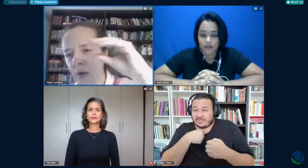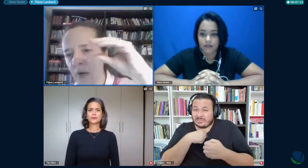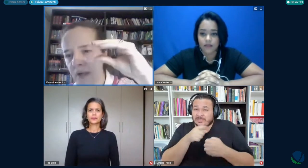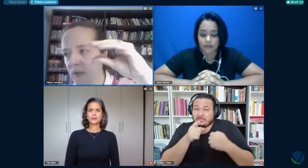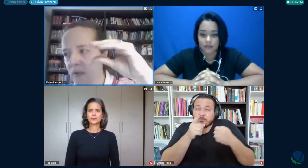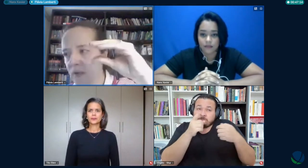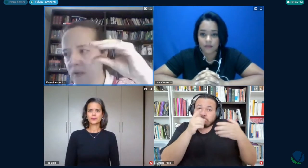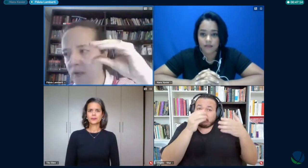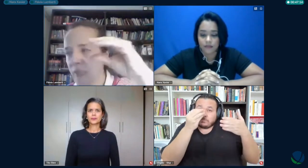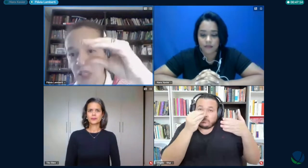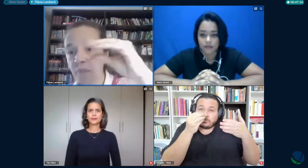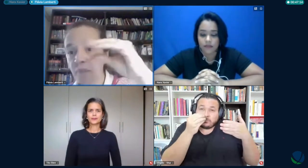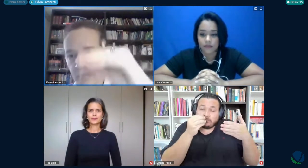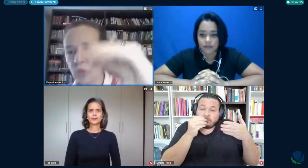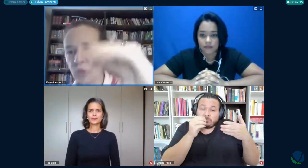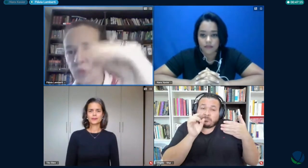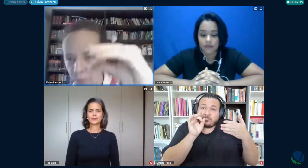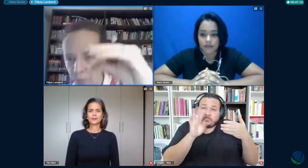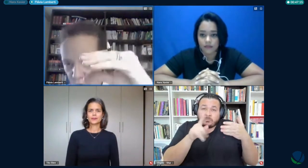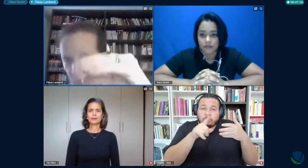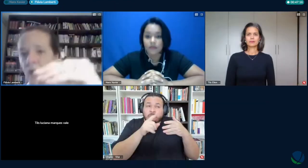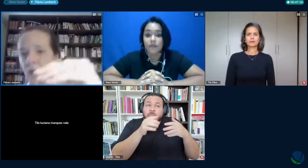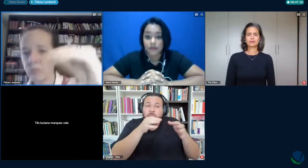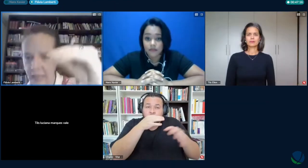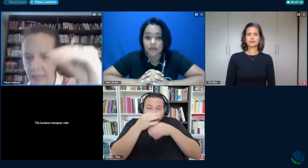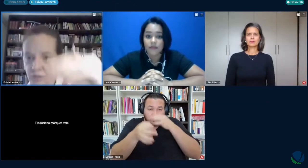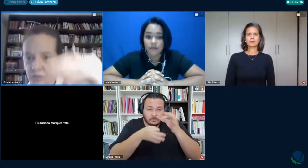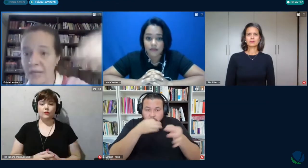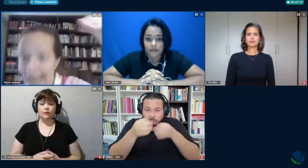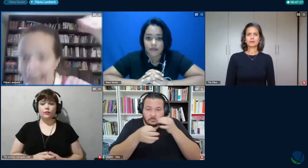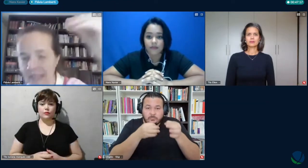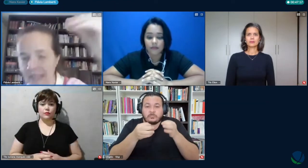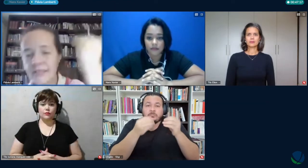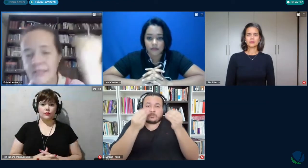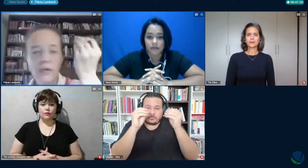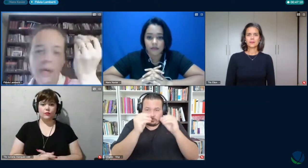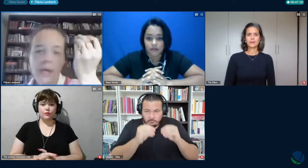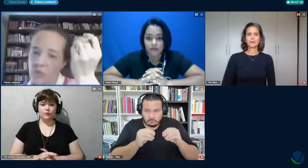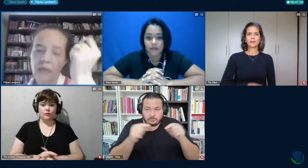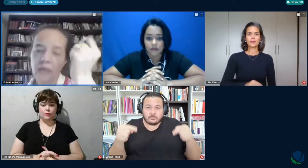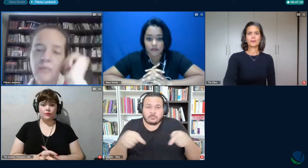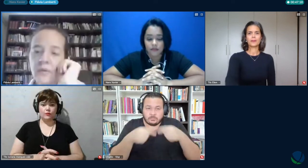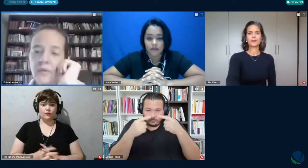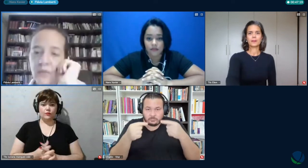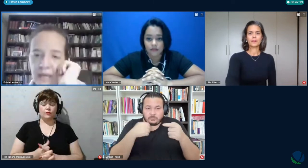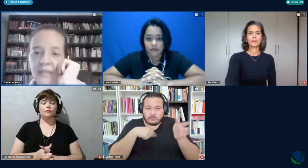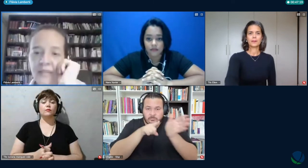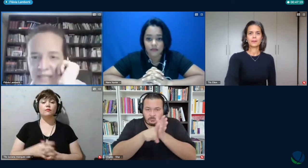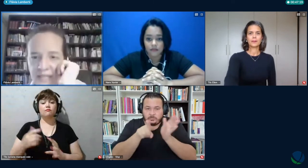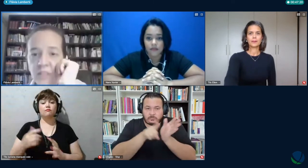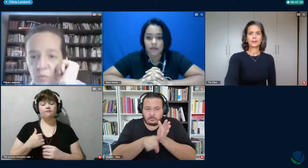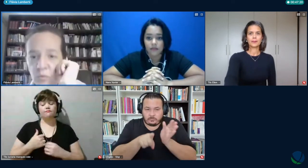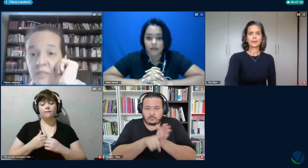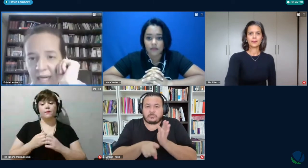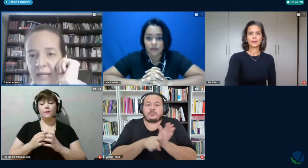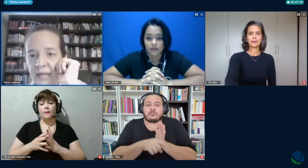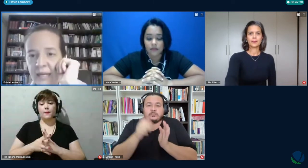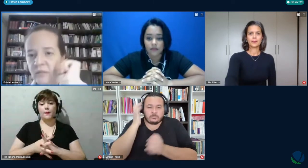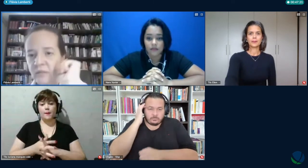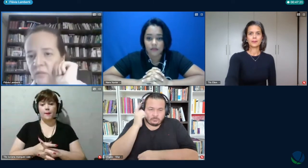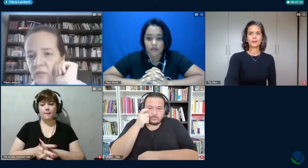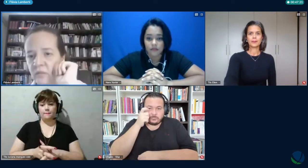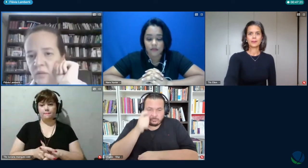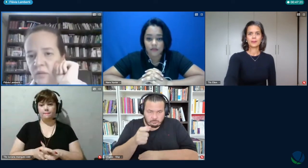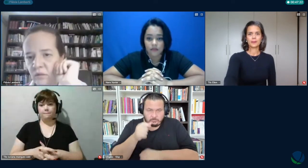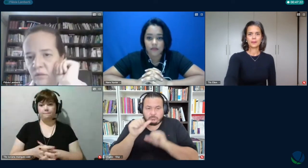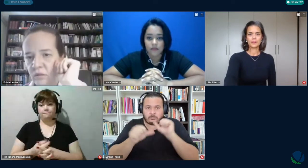for uma dica bem pontual, relacionada à questão, eu acho que é interessante